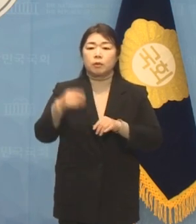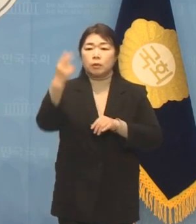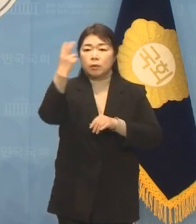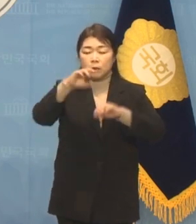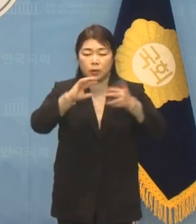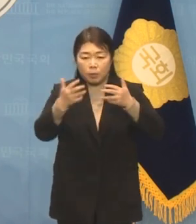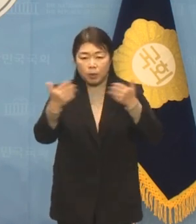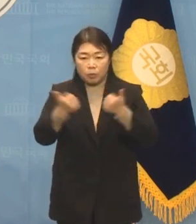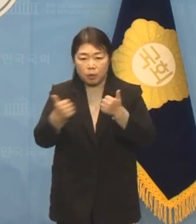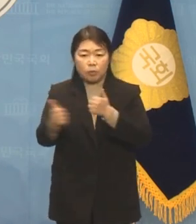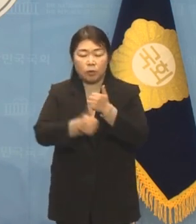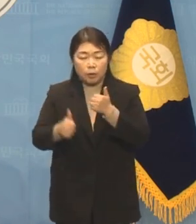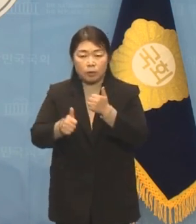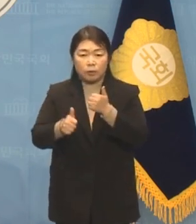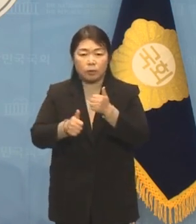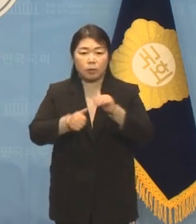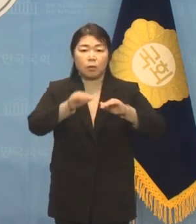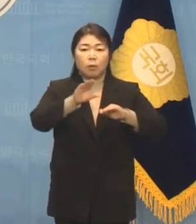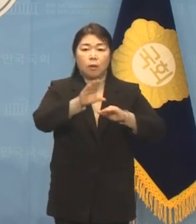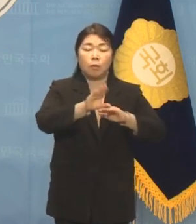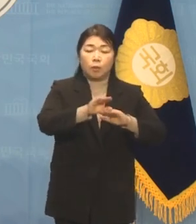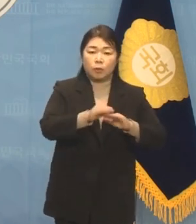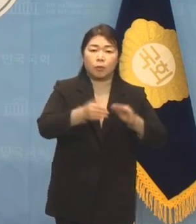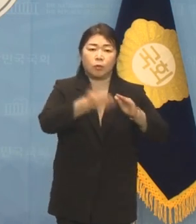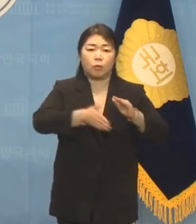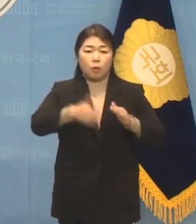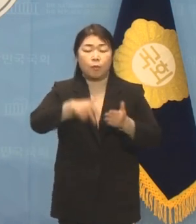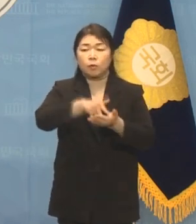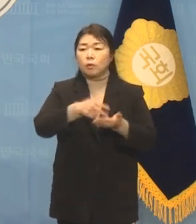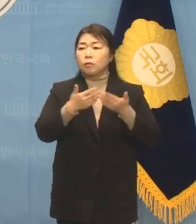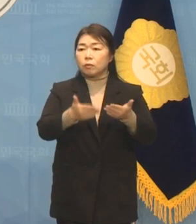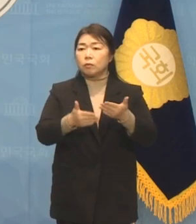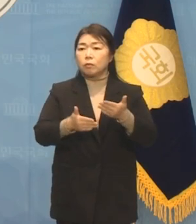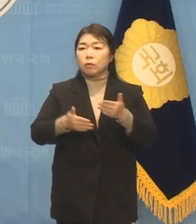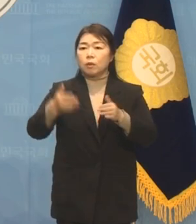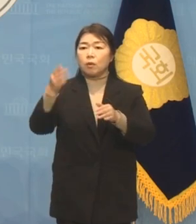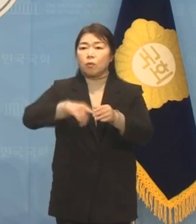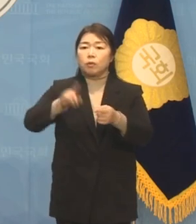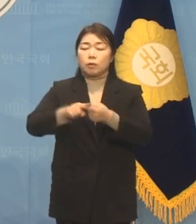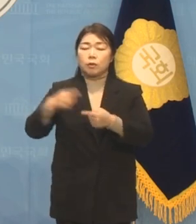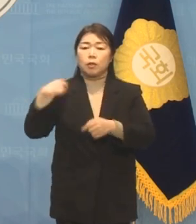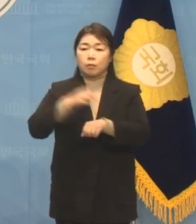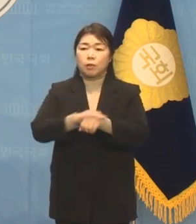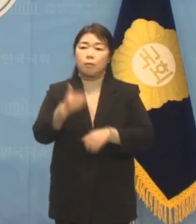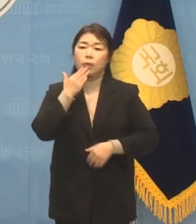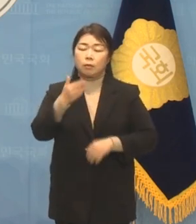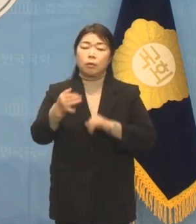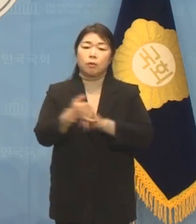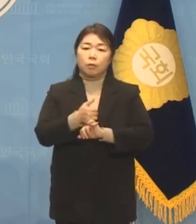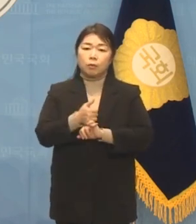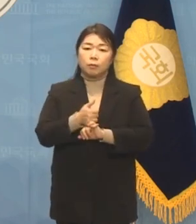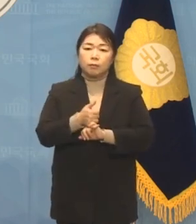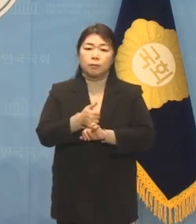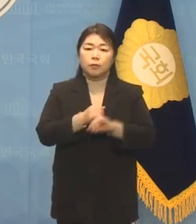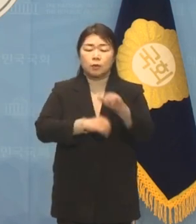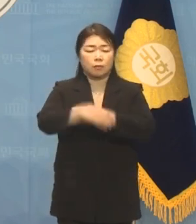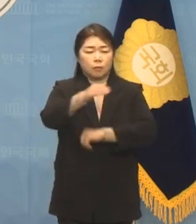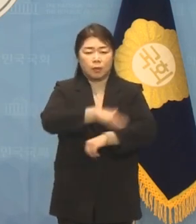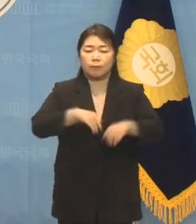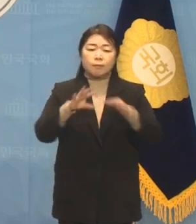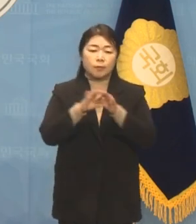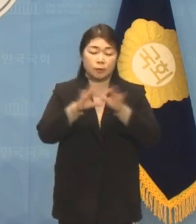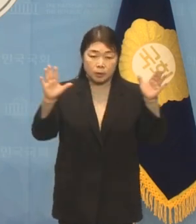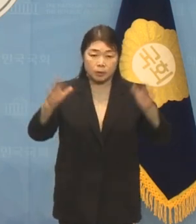방송통신심의위원회는 방송의 공공성 및 공정성을 보장하고 방송이 공적 책임을 다할 수 있도록 정파적 이해관계를